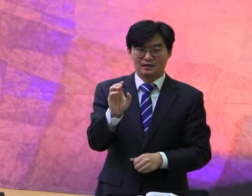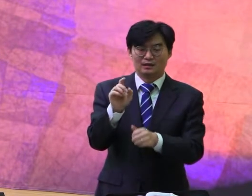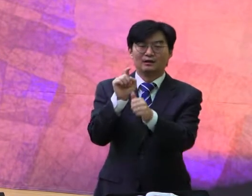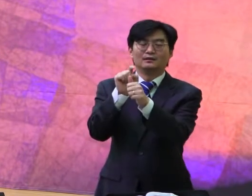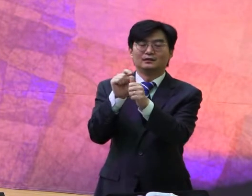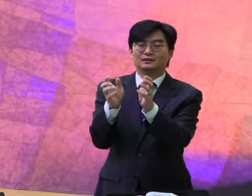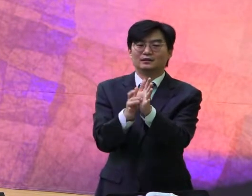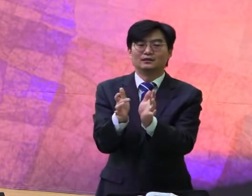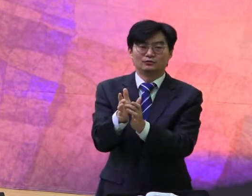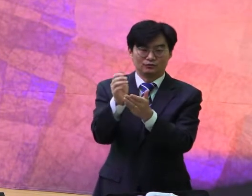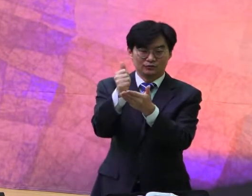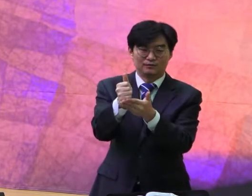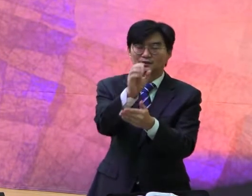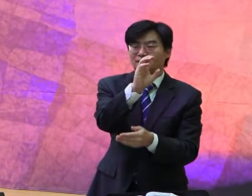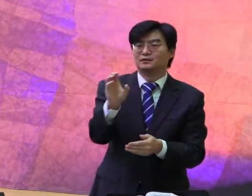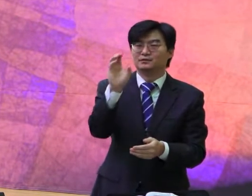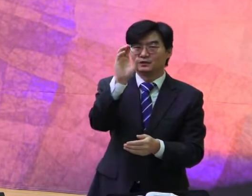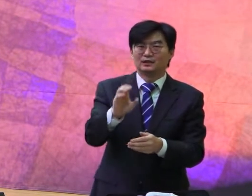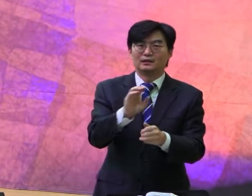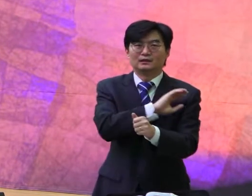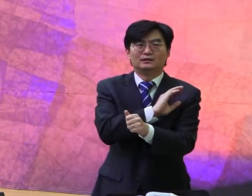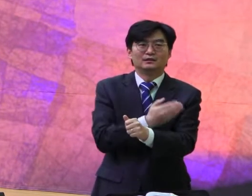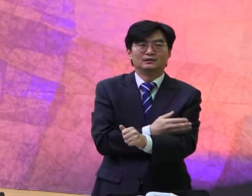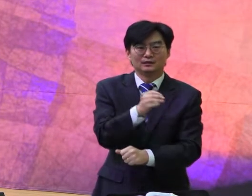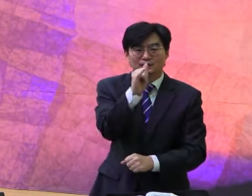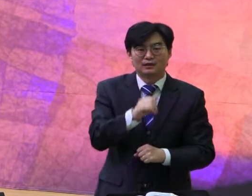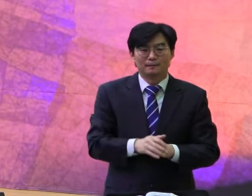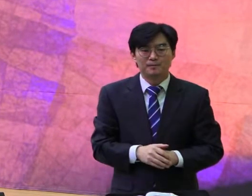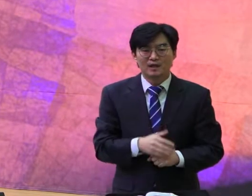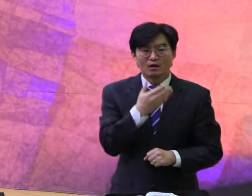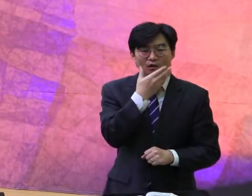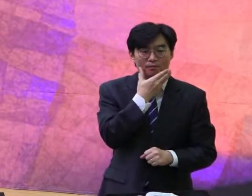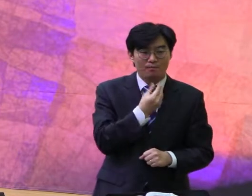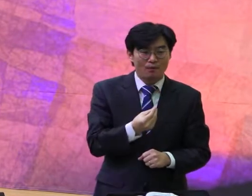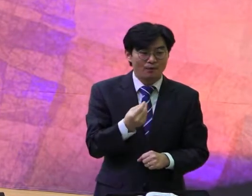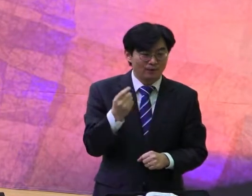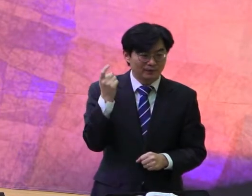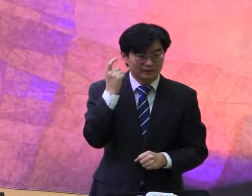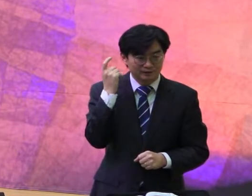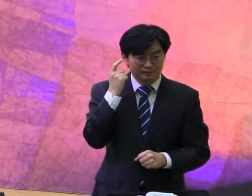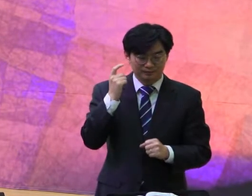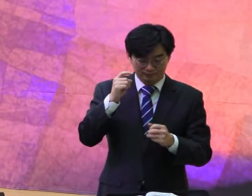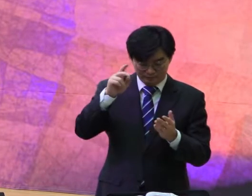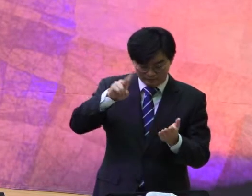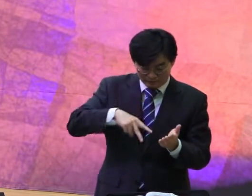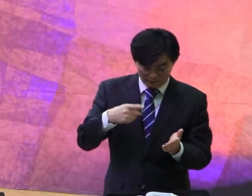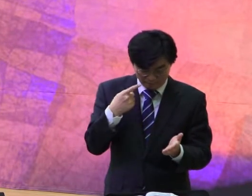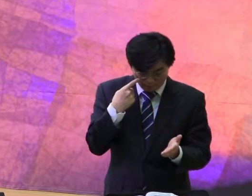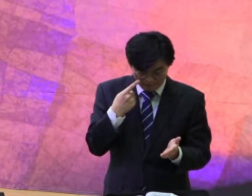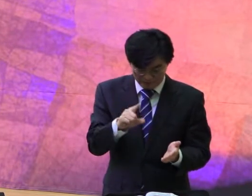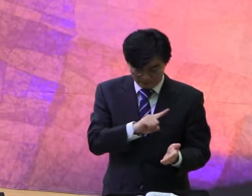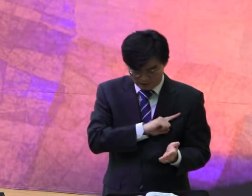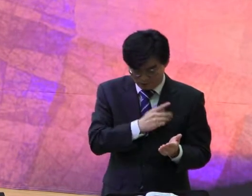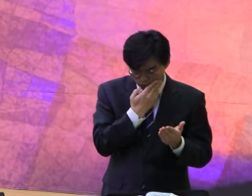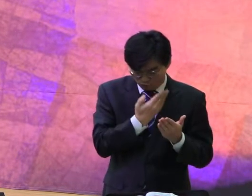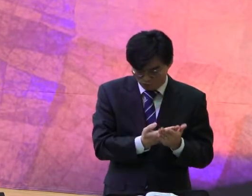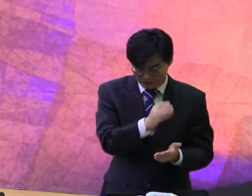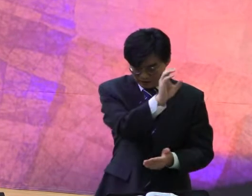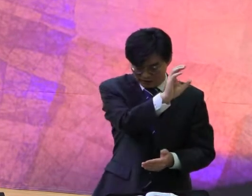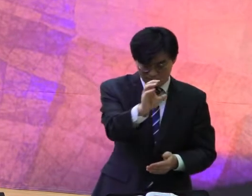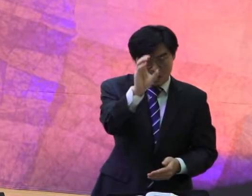십자가를 바라보는 것. 복음에서 이 십자가가 가장 먼저 강조되고 그리고 부활에 대해서 이야기하게 되는데